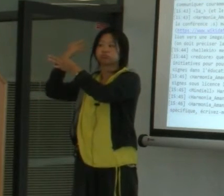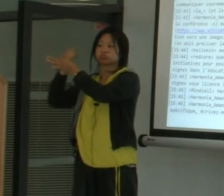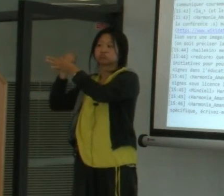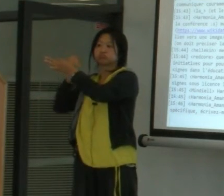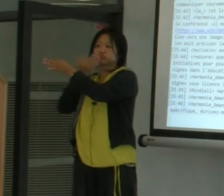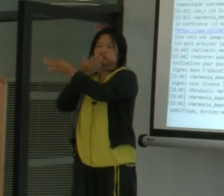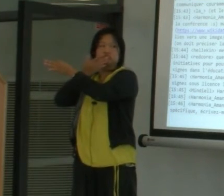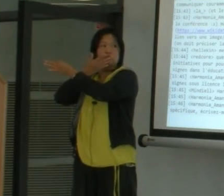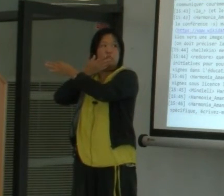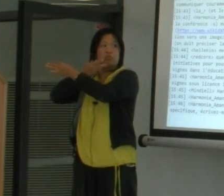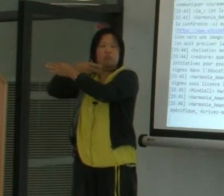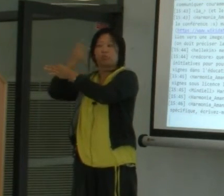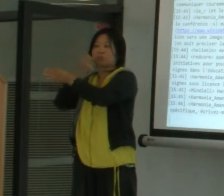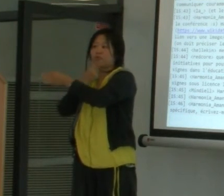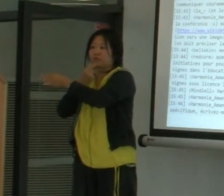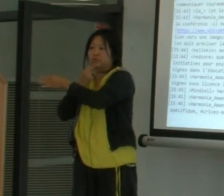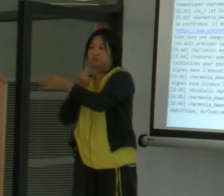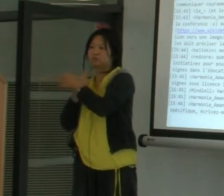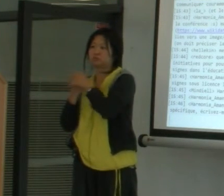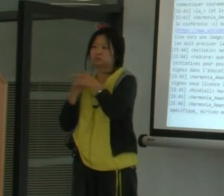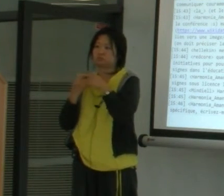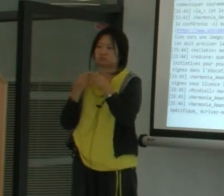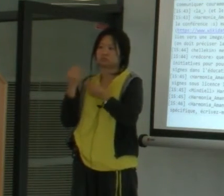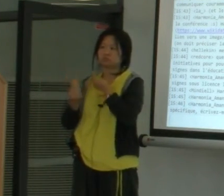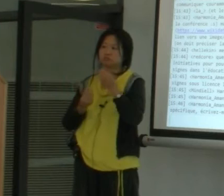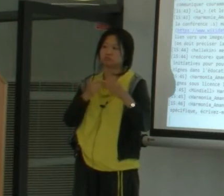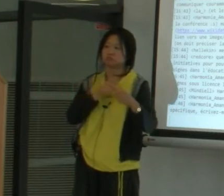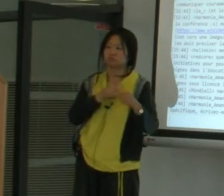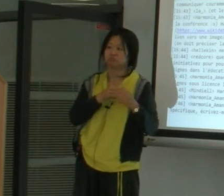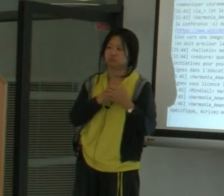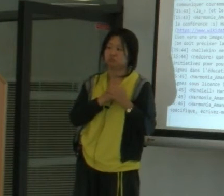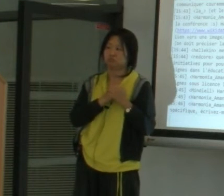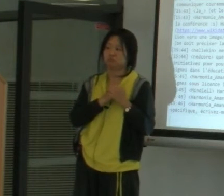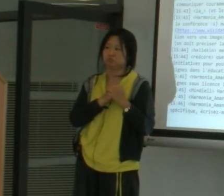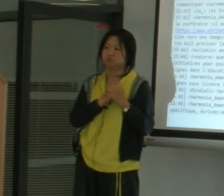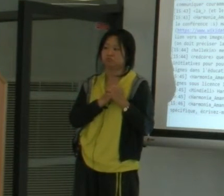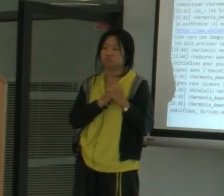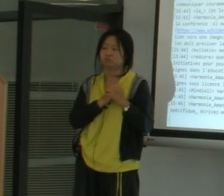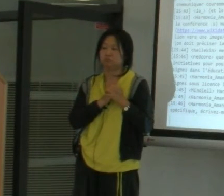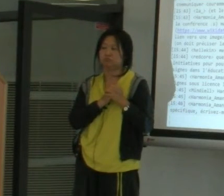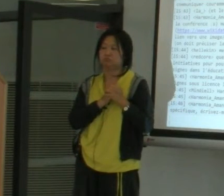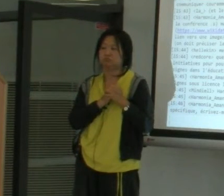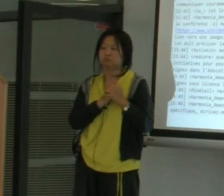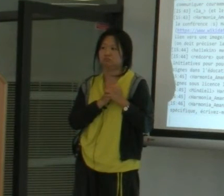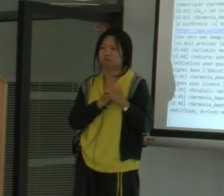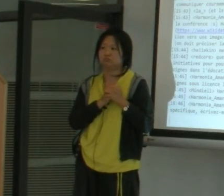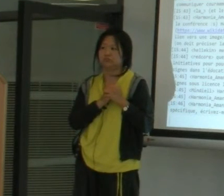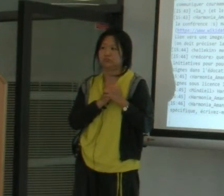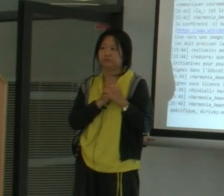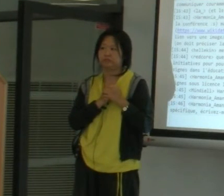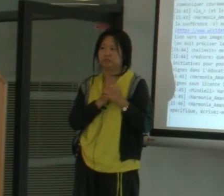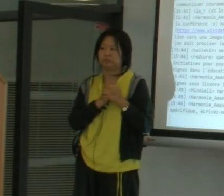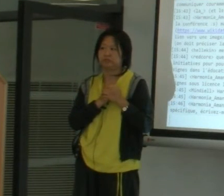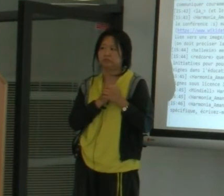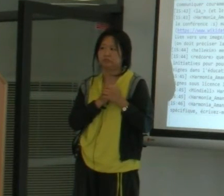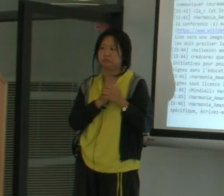à plus de gens de connaître la langue des signes, à plus de gens de partager la communication des sourds dans leur